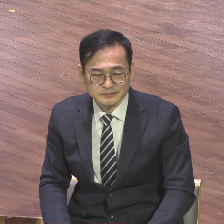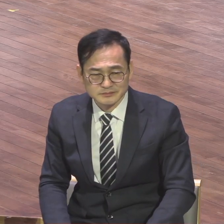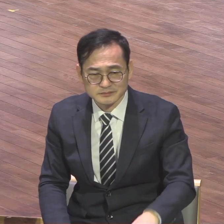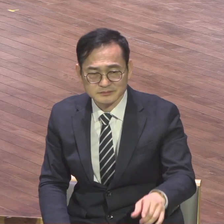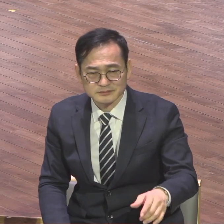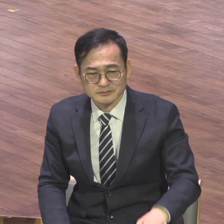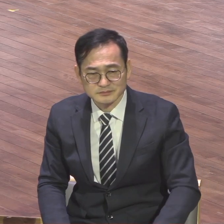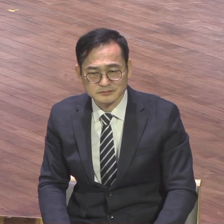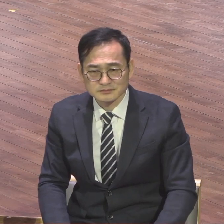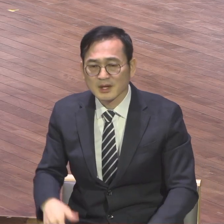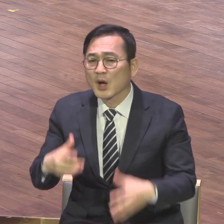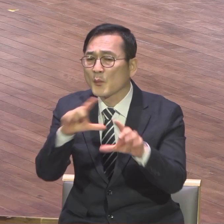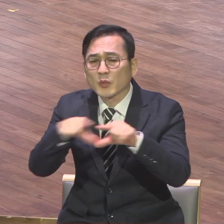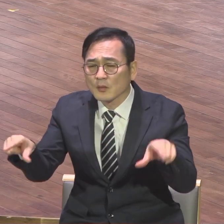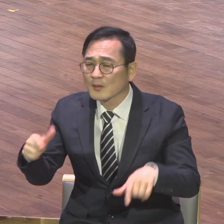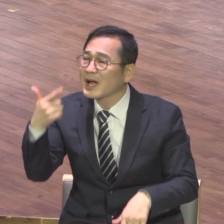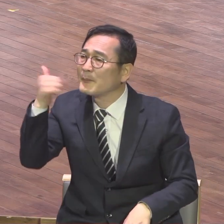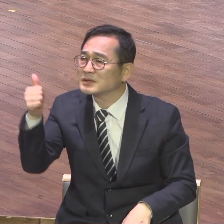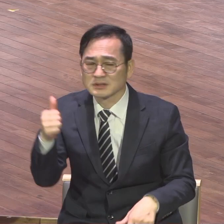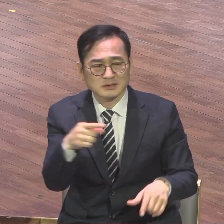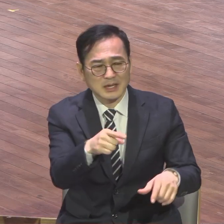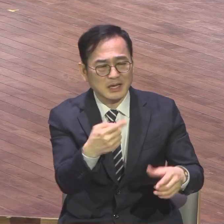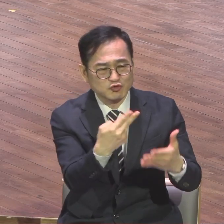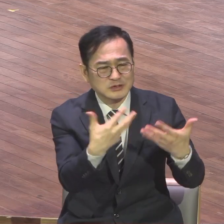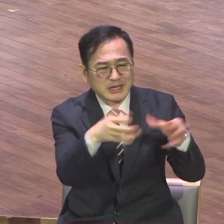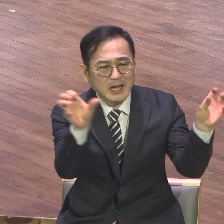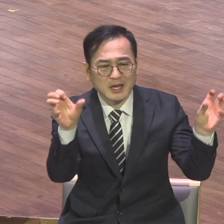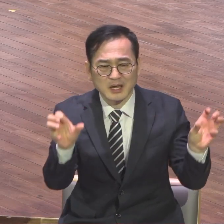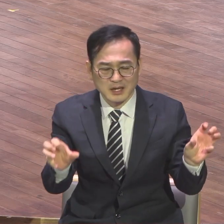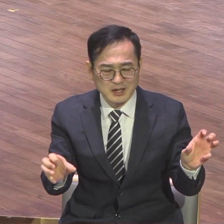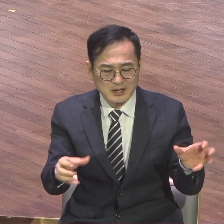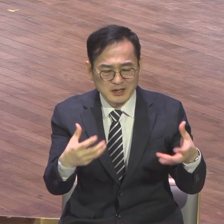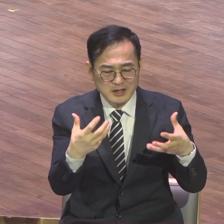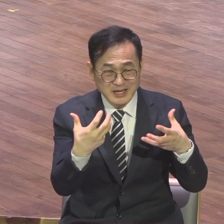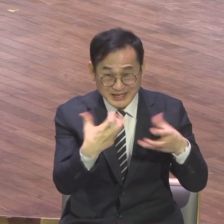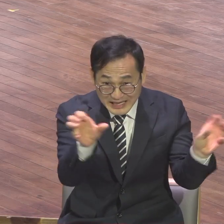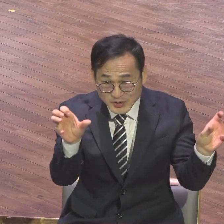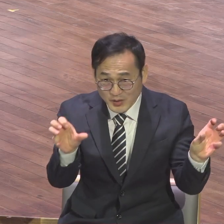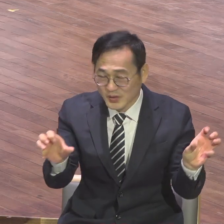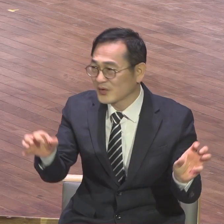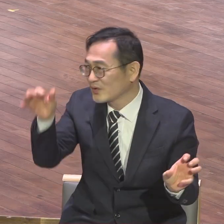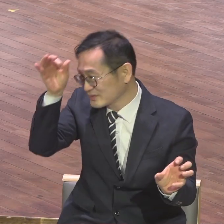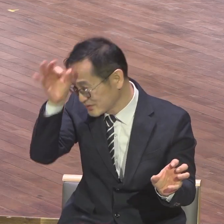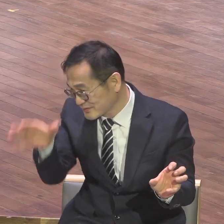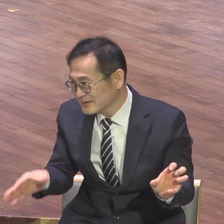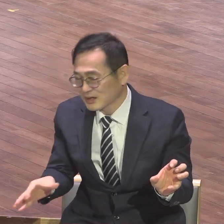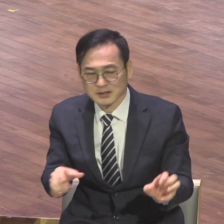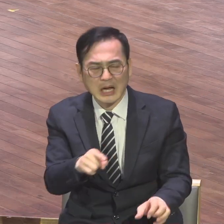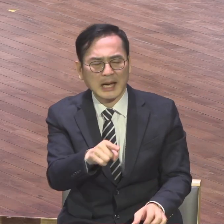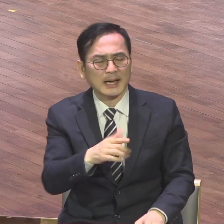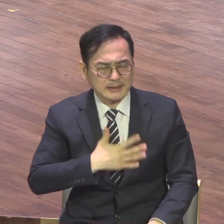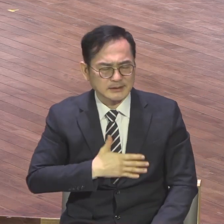그러지 마라. 예, 알겠습니다. 그 다음 아버지 용서. 제가 유리창 깬 거죠. 이걸 계속하면 아버지 신경질 나요, 그냥.